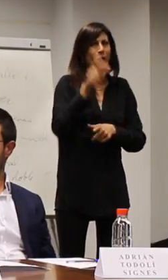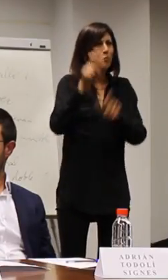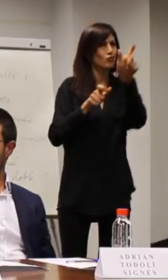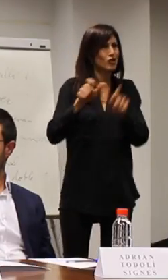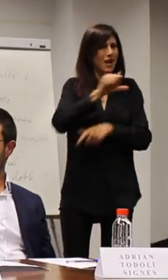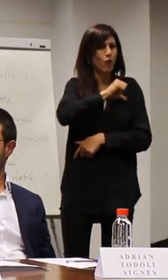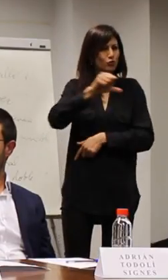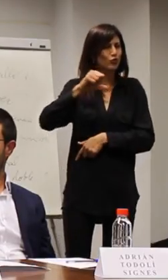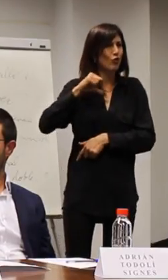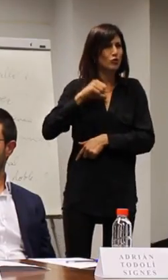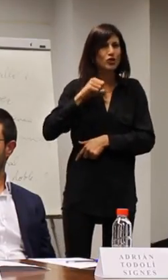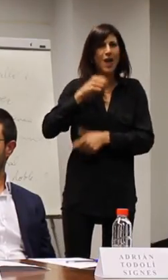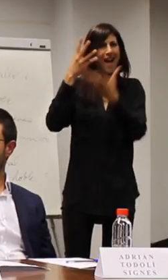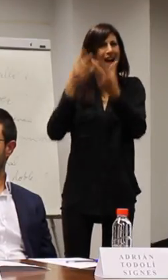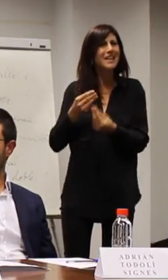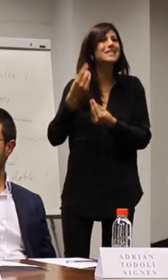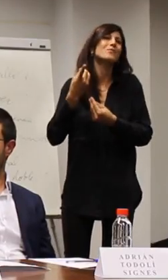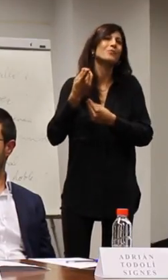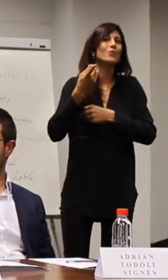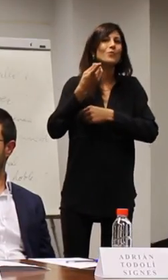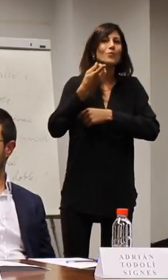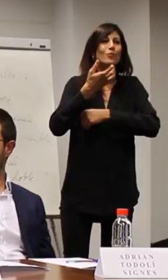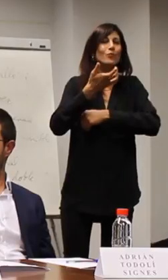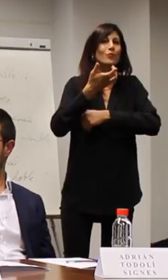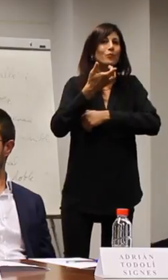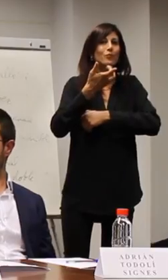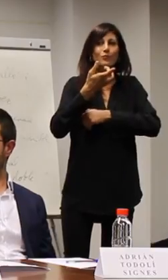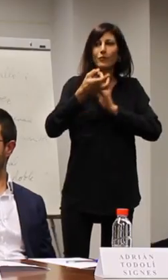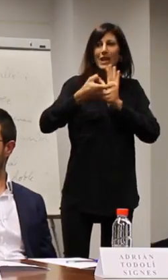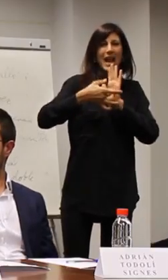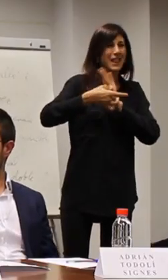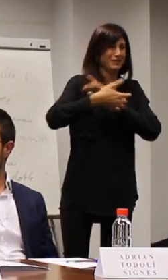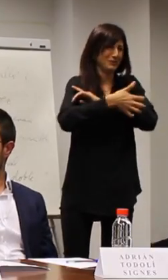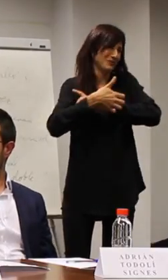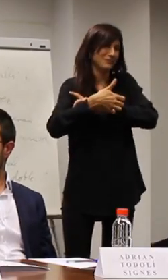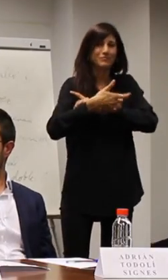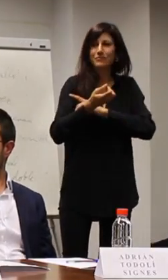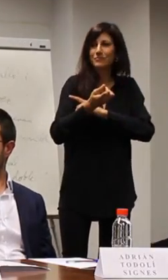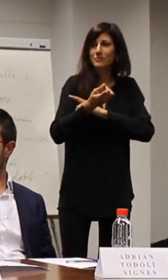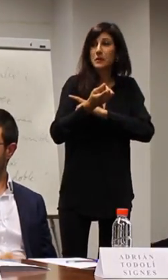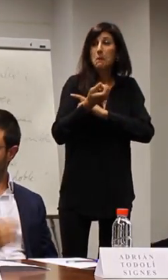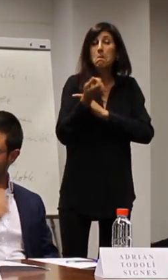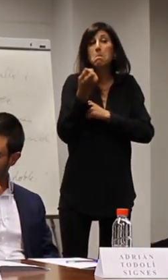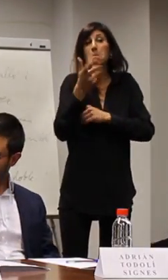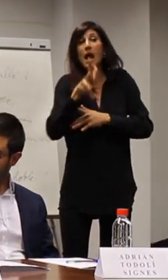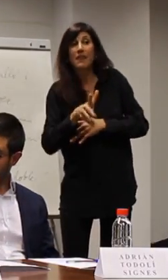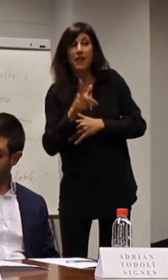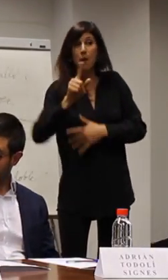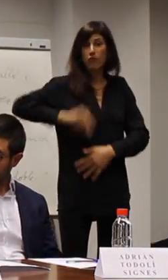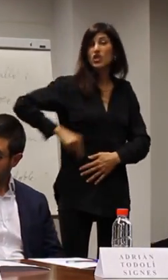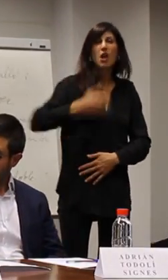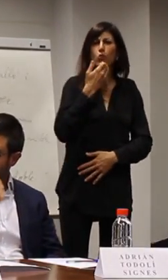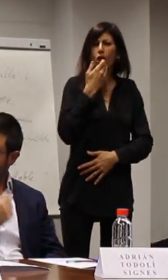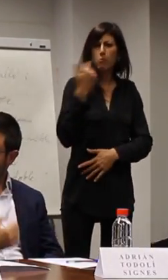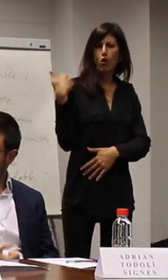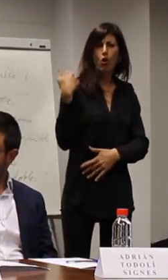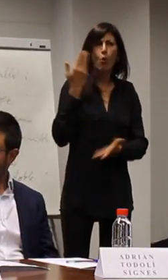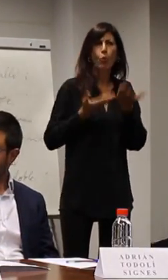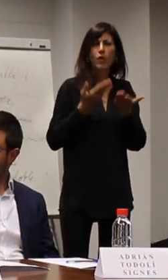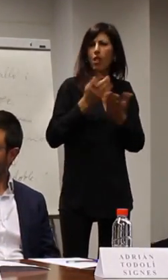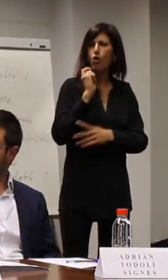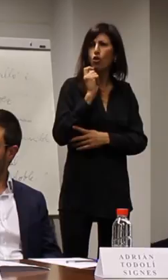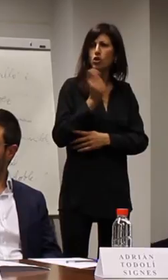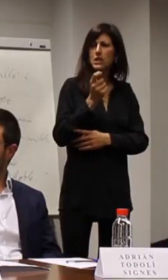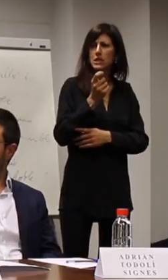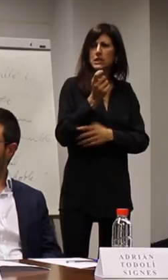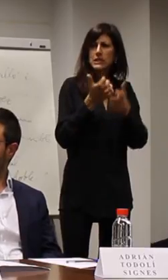trabajos accesorios, aislados, que aparentemente son profesionales. Una sentencia del caso de un juzgado de los mercantiles de